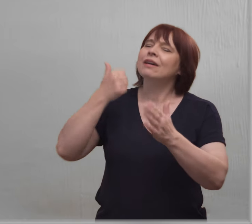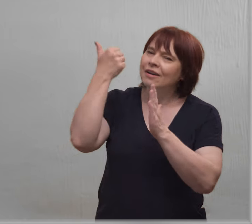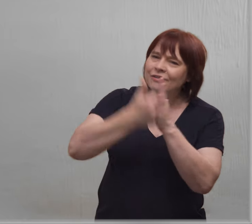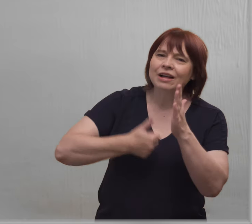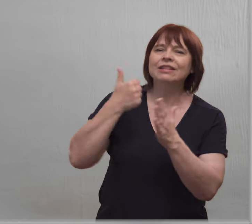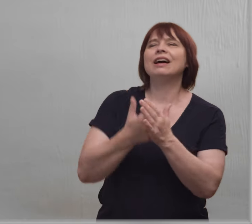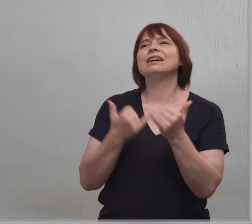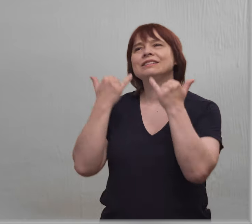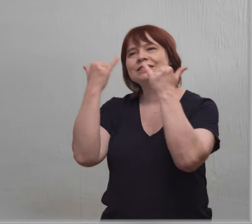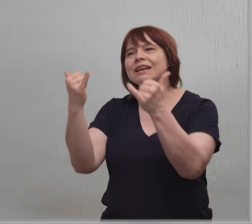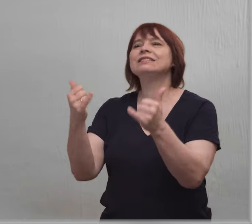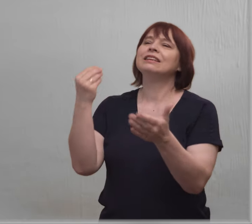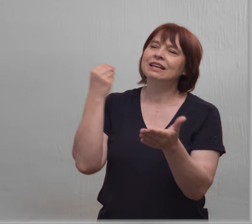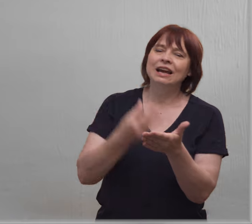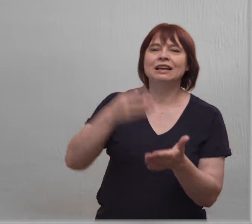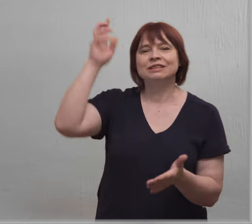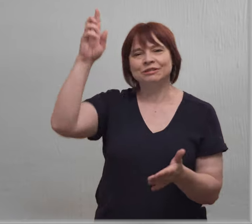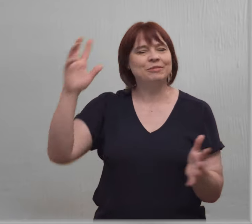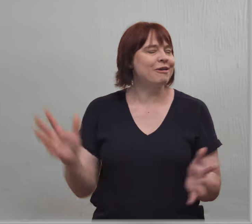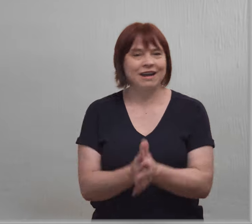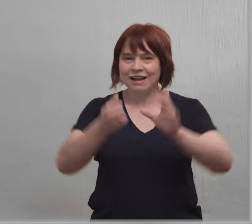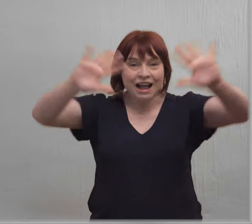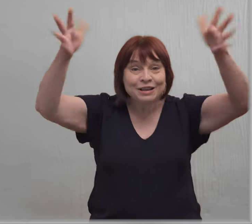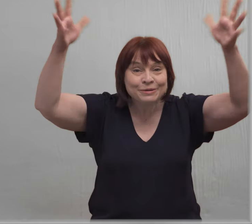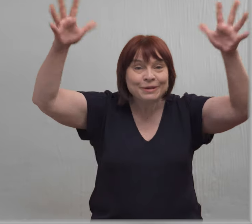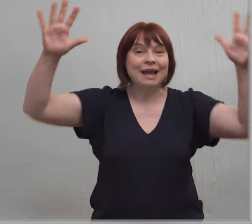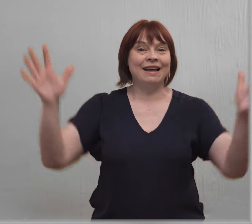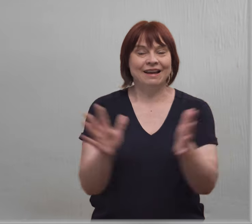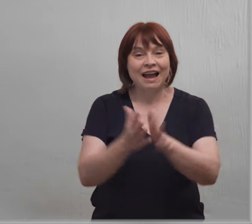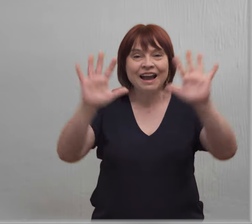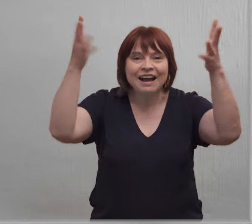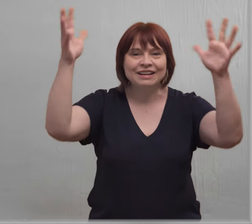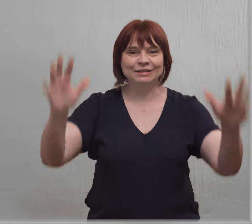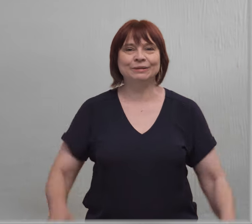наш Бог. Аллилуйя! Аллилуйя, Господь! Аллилуйя!